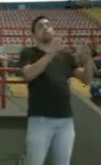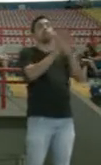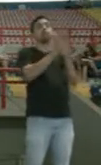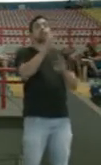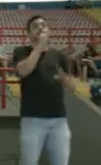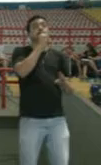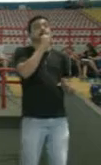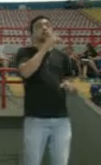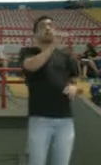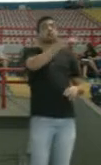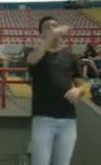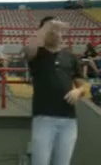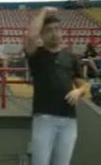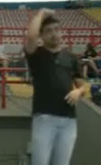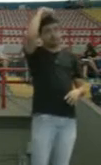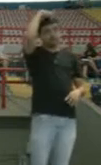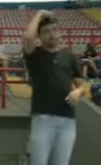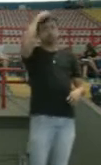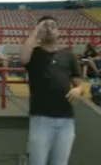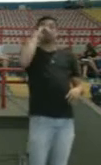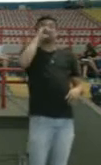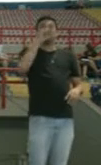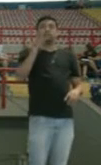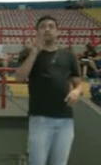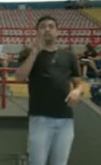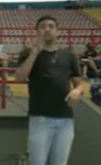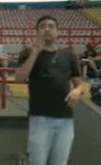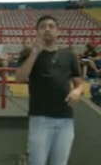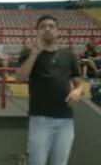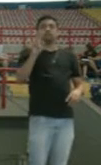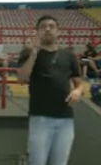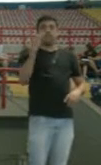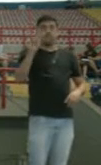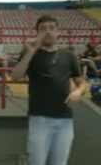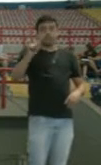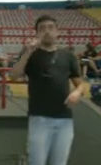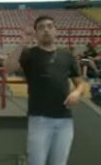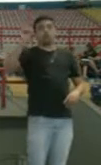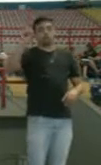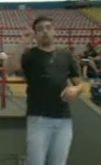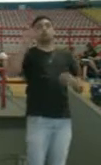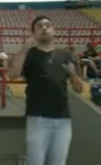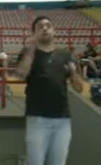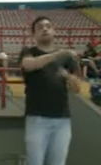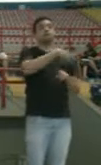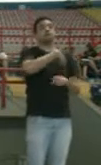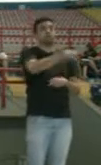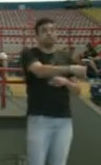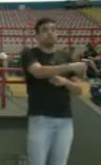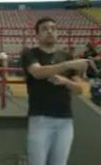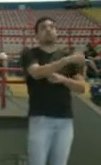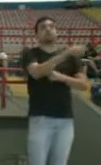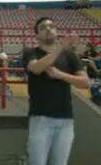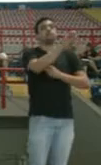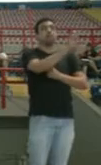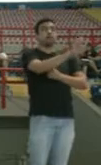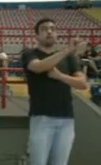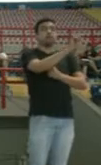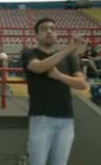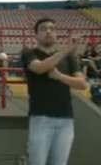rei, seguido do rei Henrique VIII, depois do menino Henrique VIII, foi a filha dele, tia Elizabeth, a